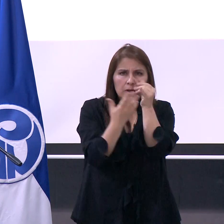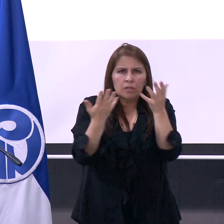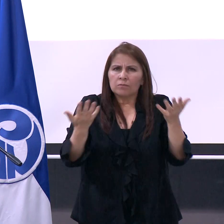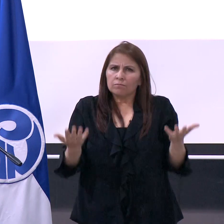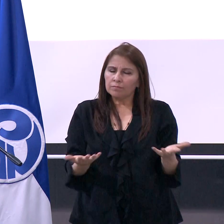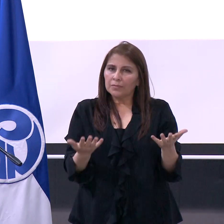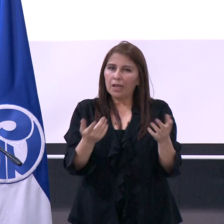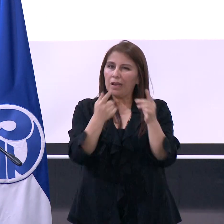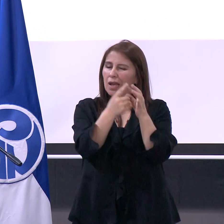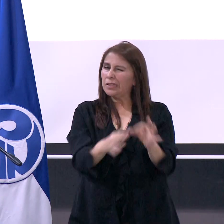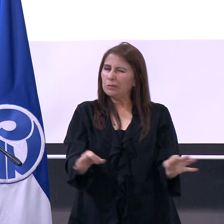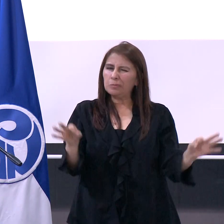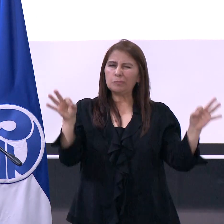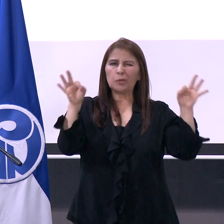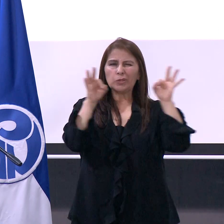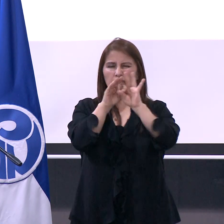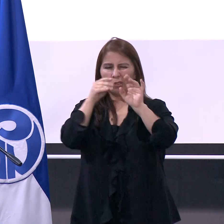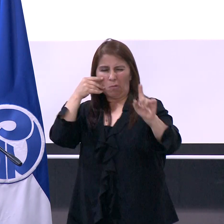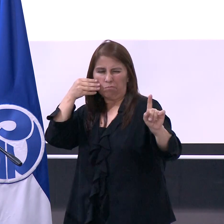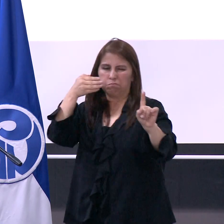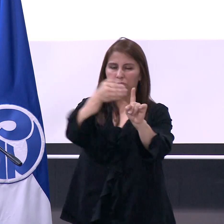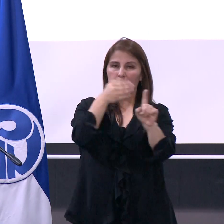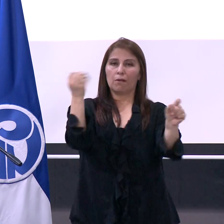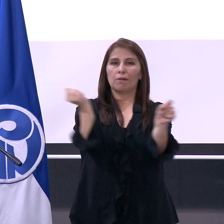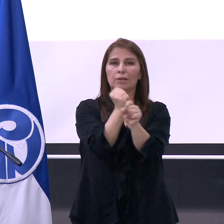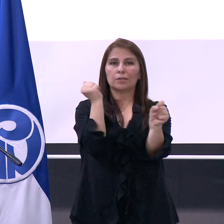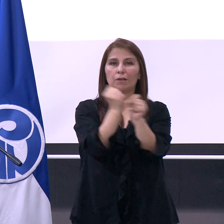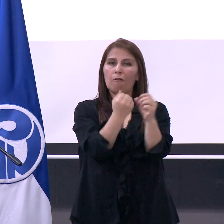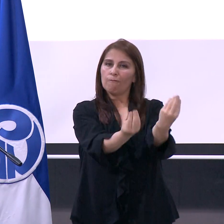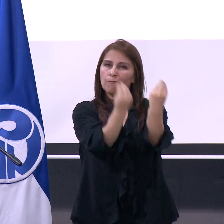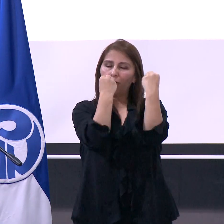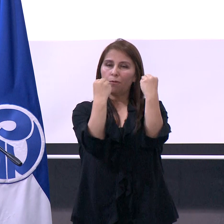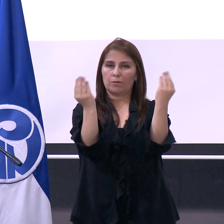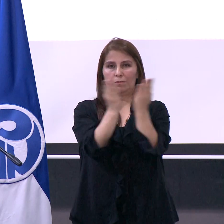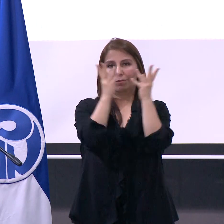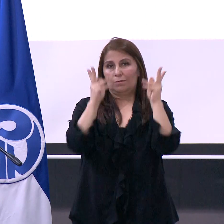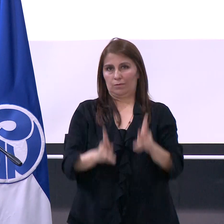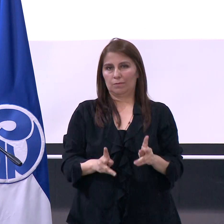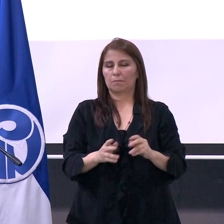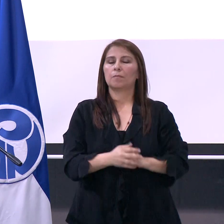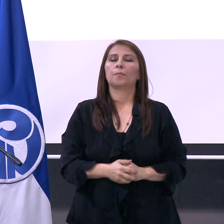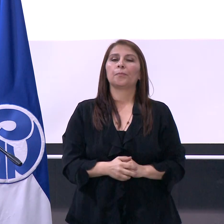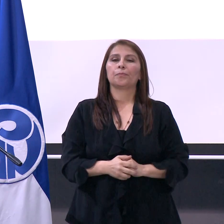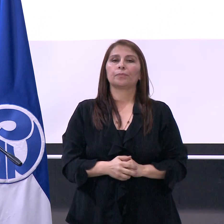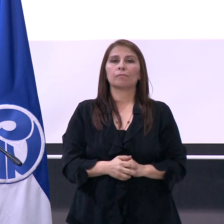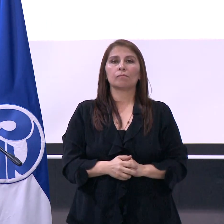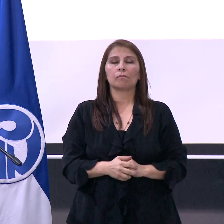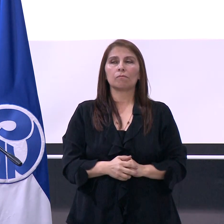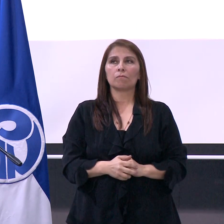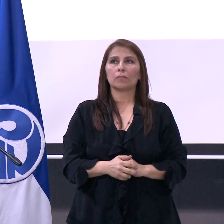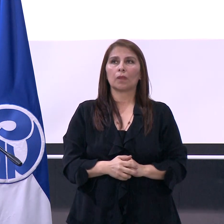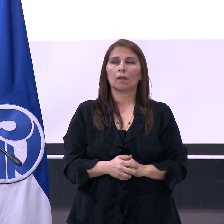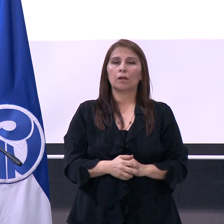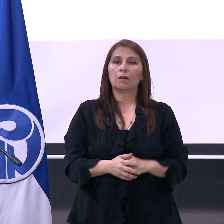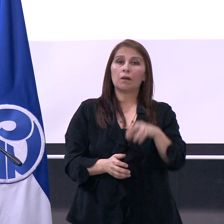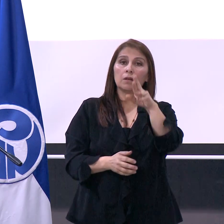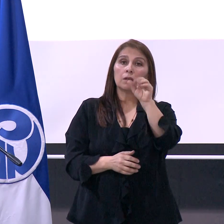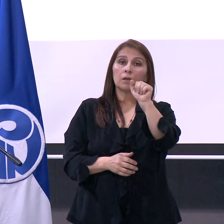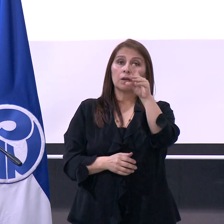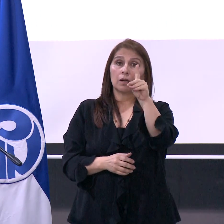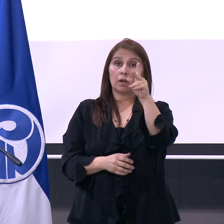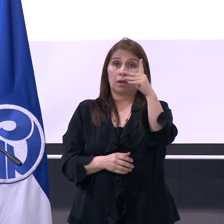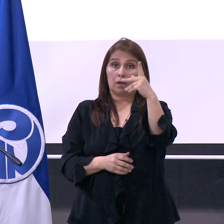eran el punto cardinal en el trabajo de los estudiantes una preocupación del rap que venía